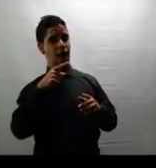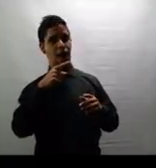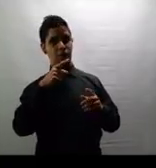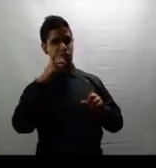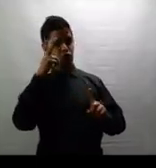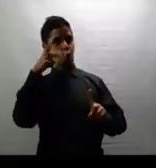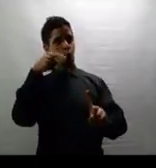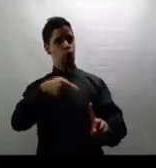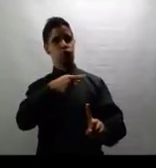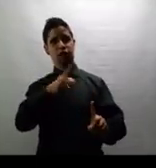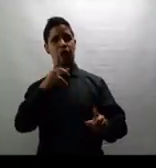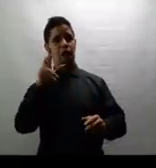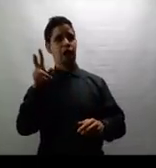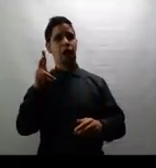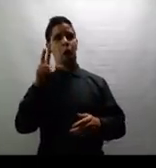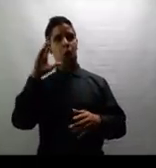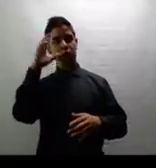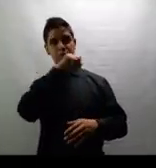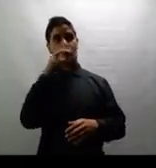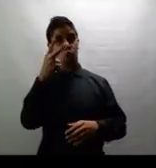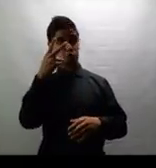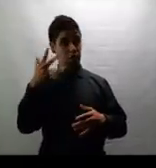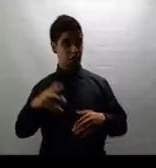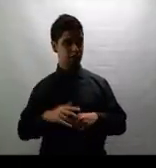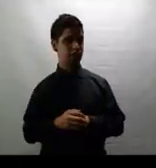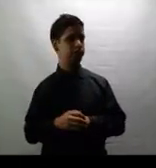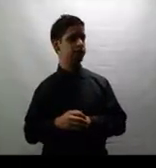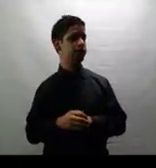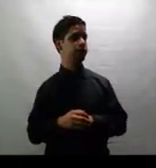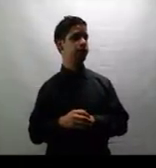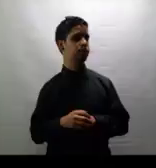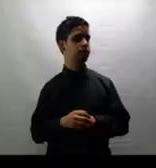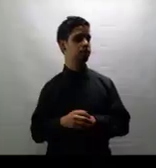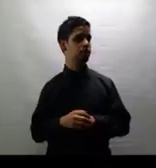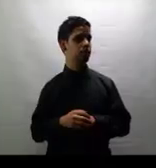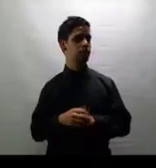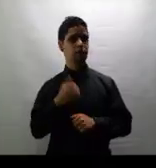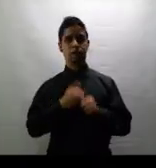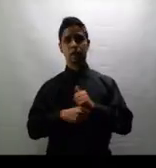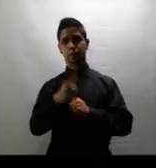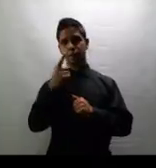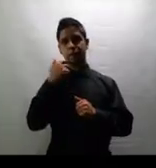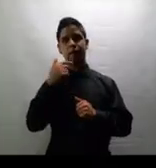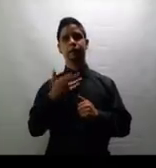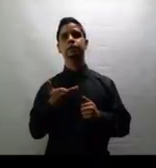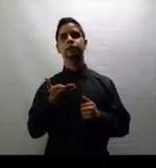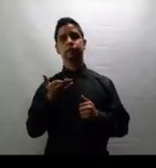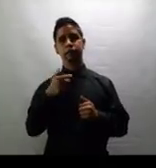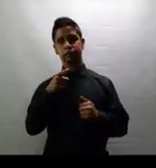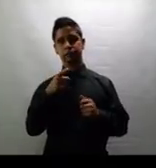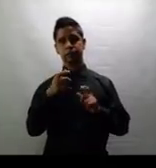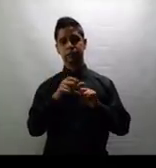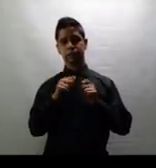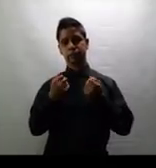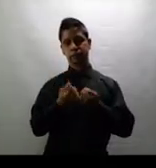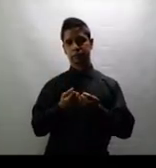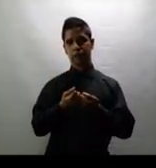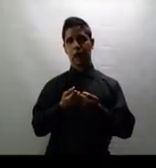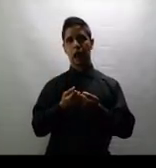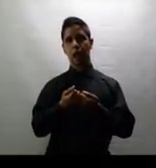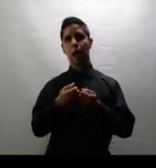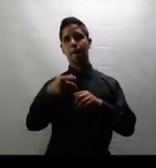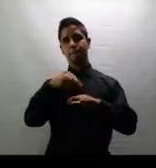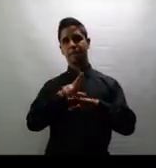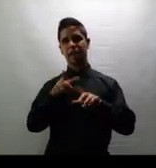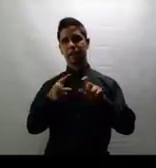ahora imagínate con cada cambio de piel que hace la serpiente gana un aro más en la colita mientras la serpiente sacude la cola los